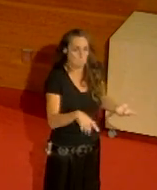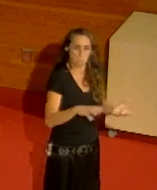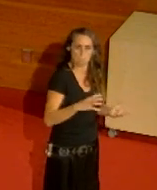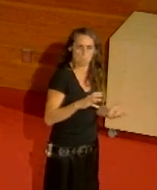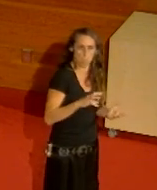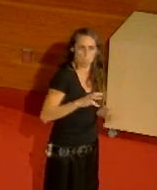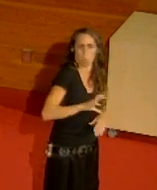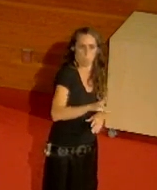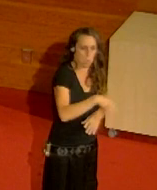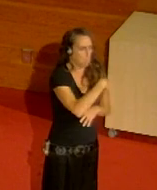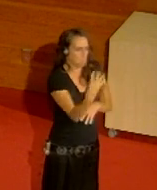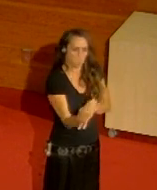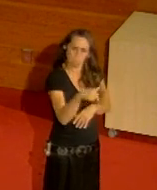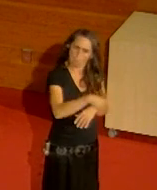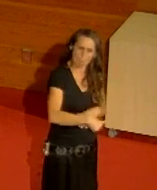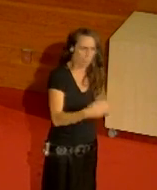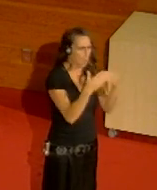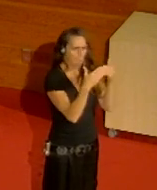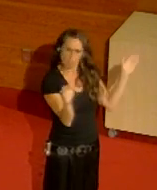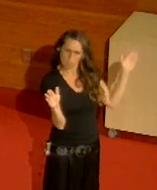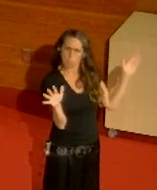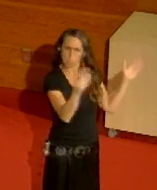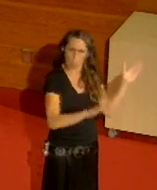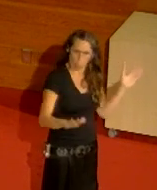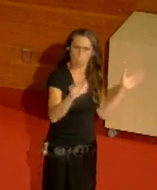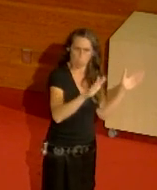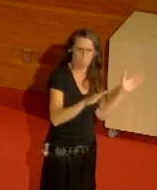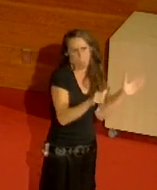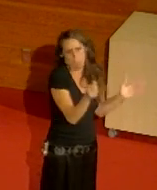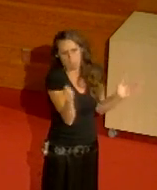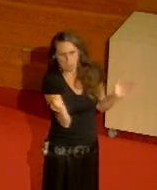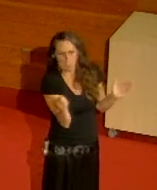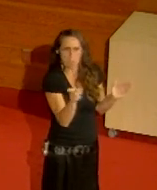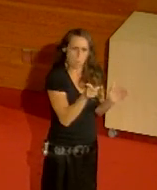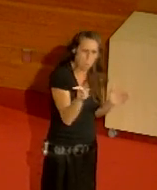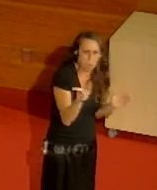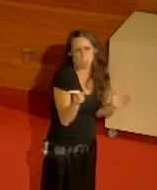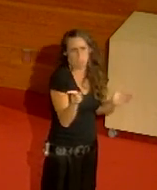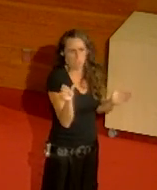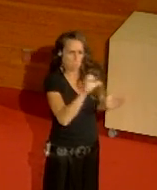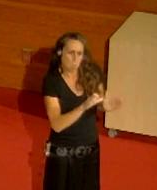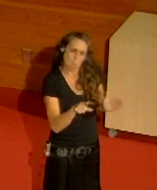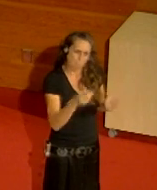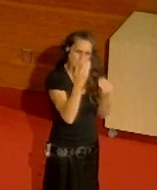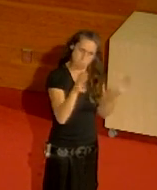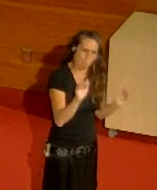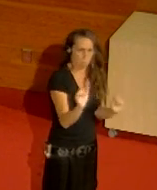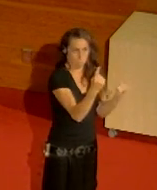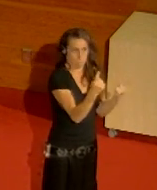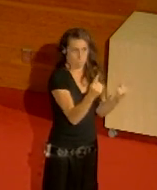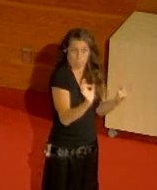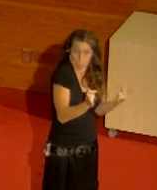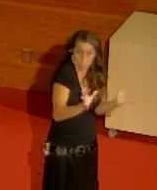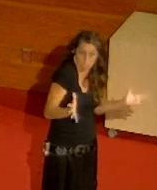comunidad lgtbi en todo Oriente medio lo cual es verdad Pero ellos también están saliendo a las calles porque temen